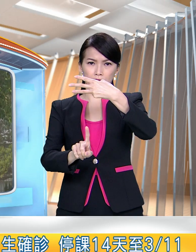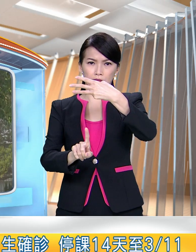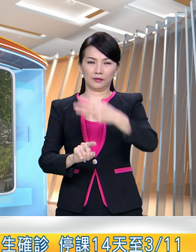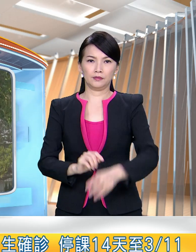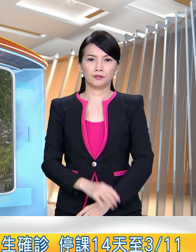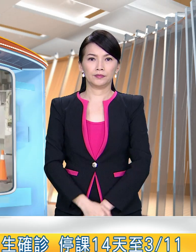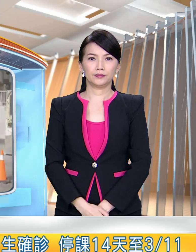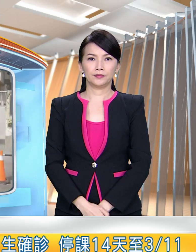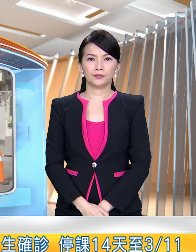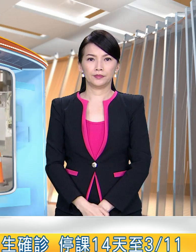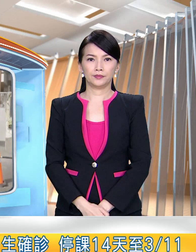3月11号。